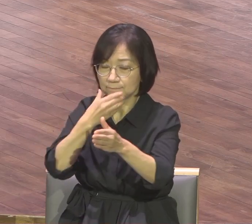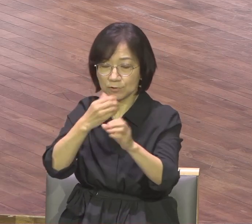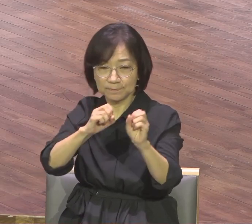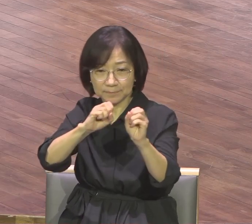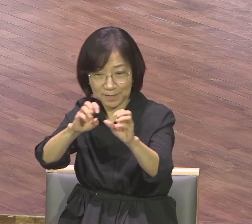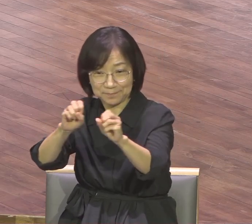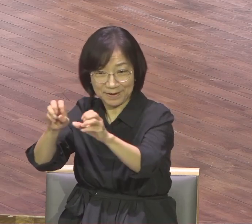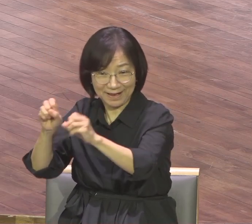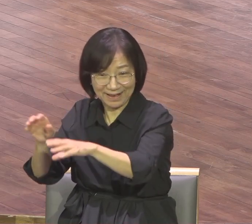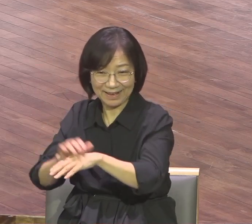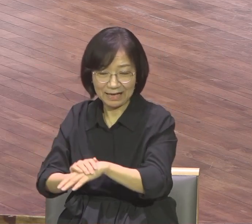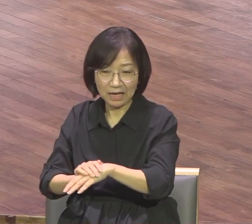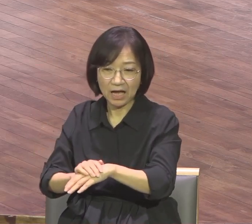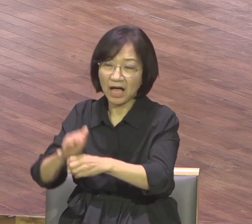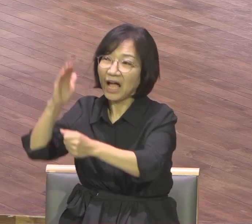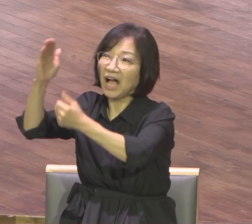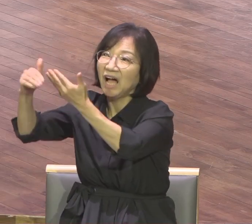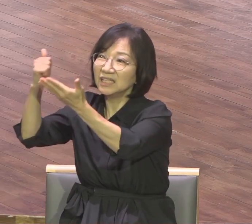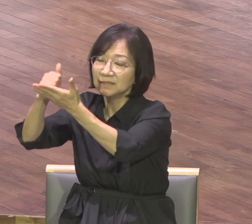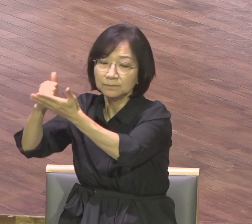게 징기스칸보다 적겠어요?